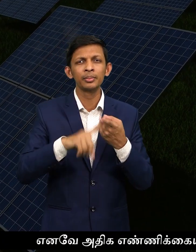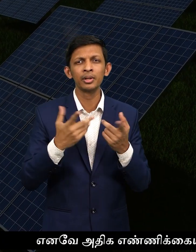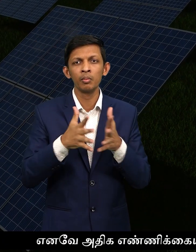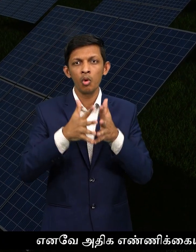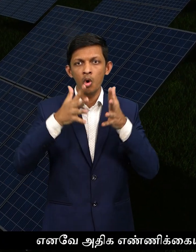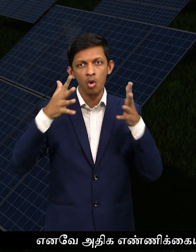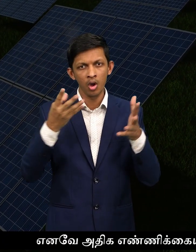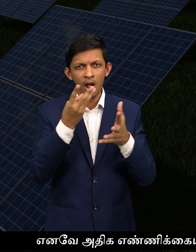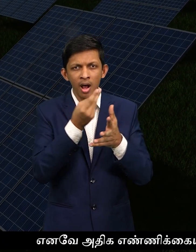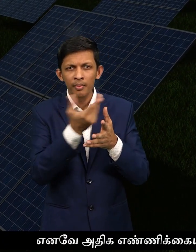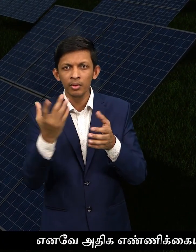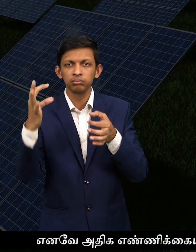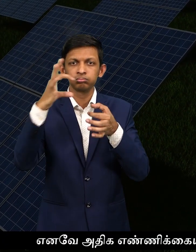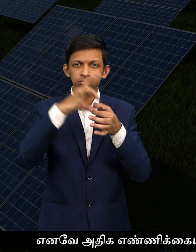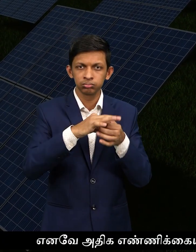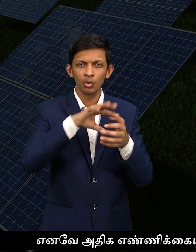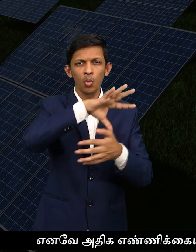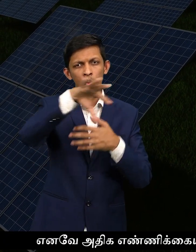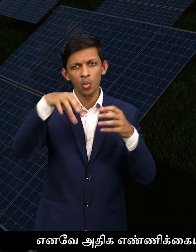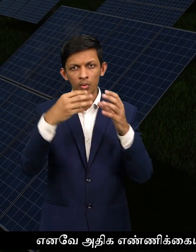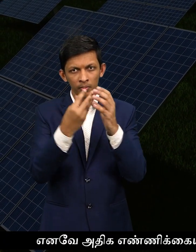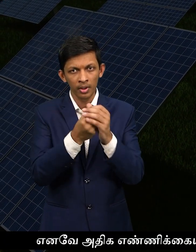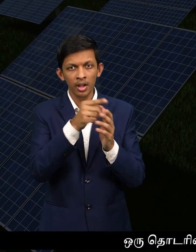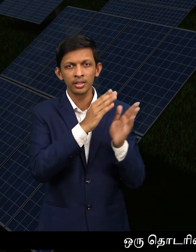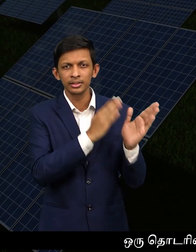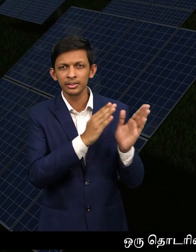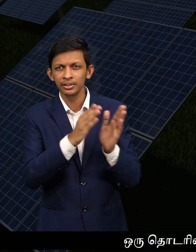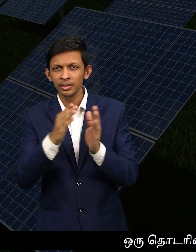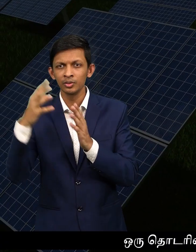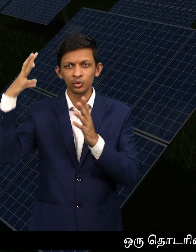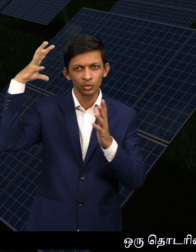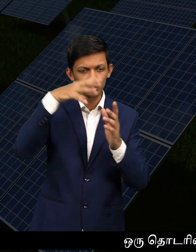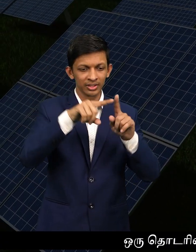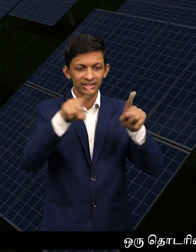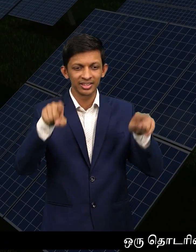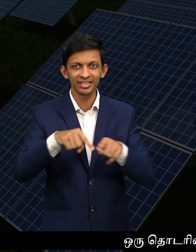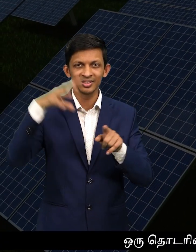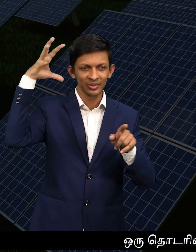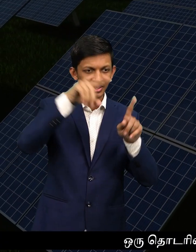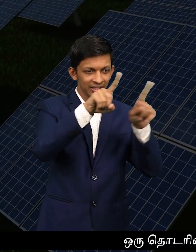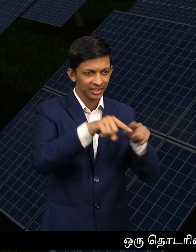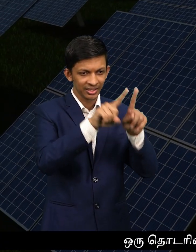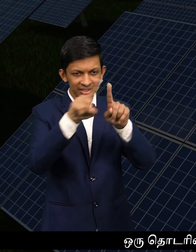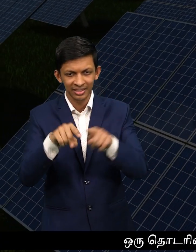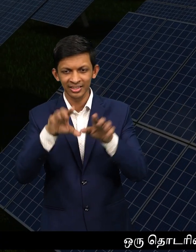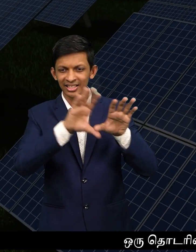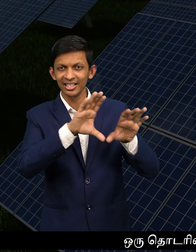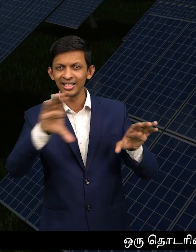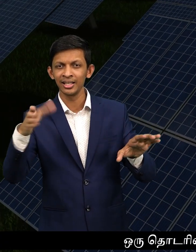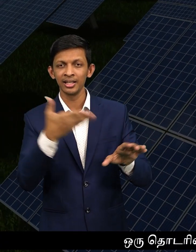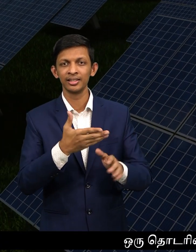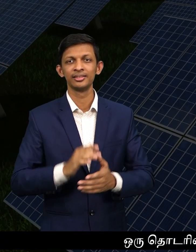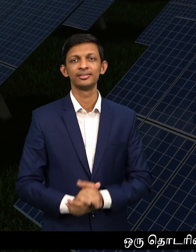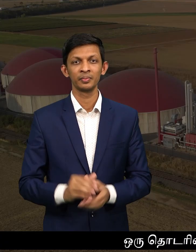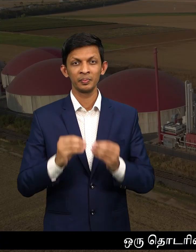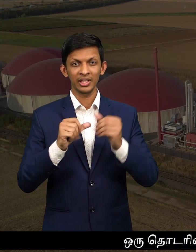அதிக எண்ணிக்கையிலான செல்கள் ஒரு சூரிய பலகங்கள் உருவாக்க ஒரு தொடரில் ஒன்றாக இணைக்கப்படுகின்றன.